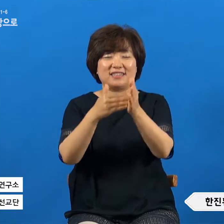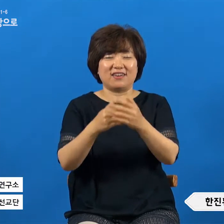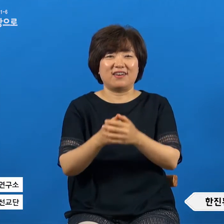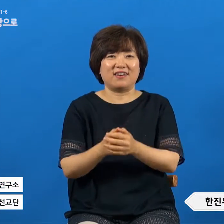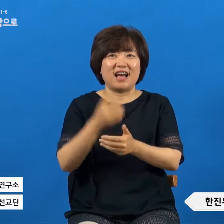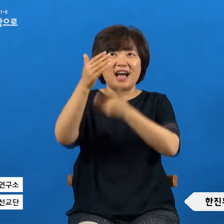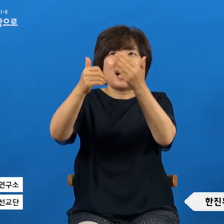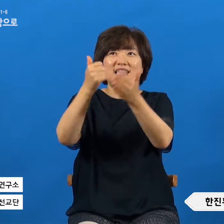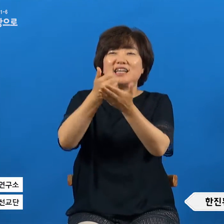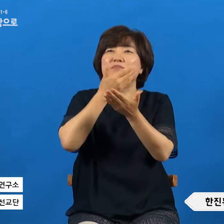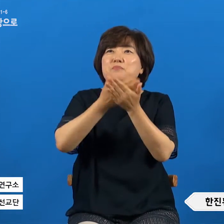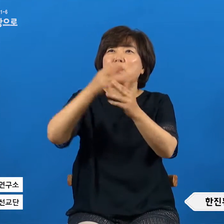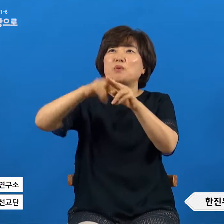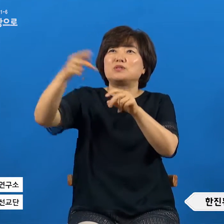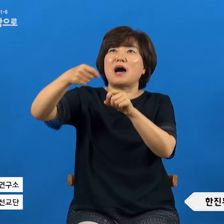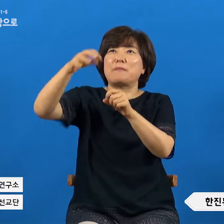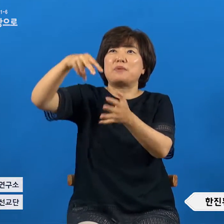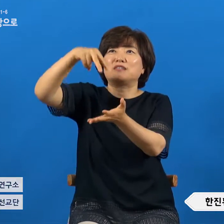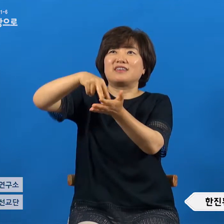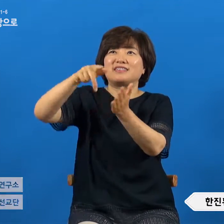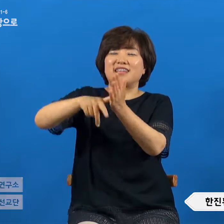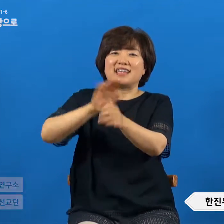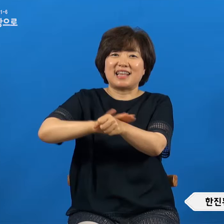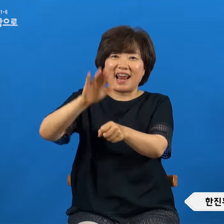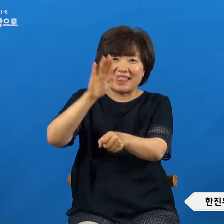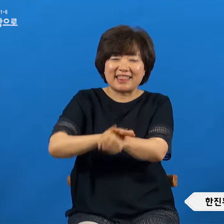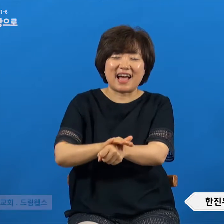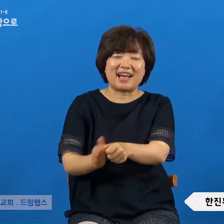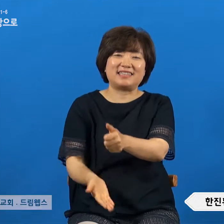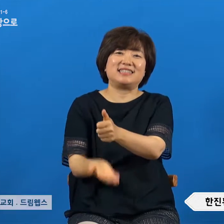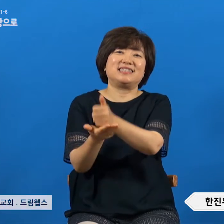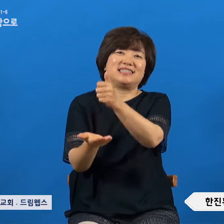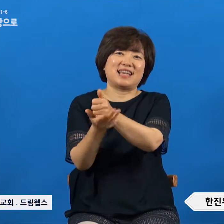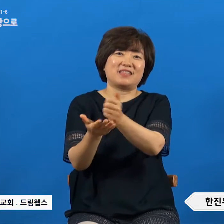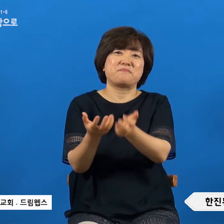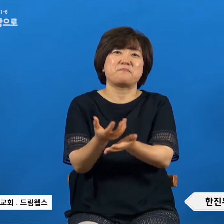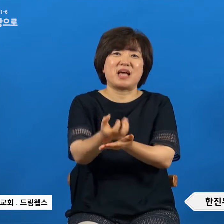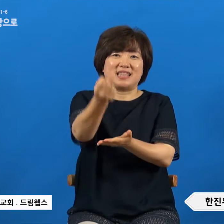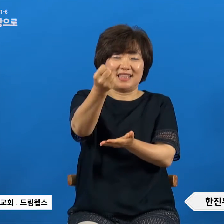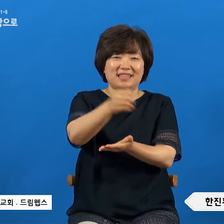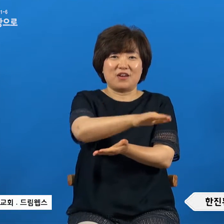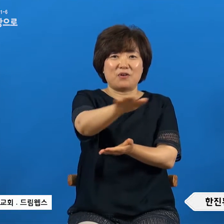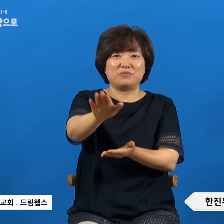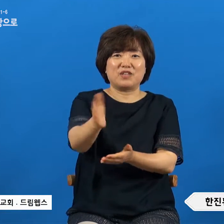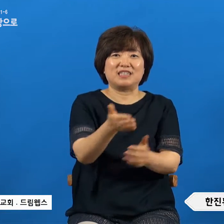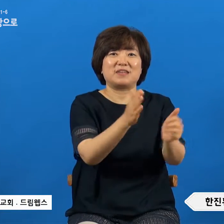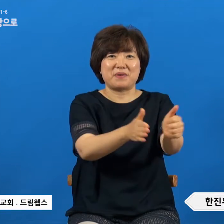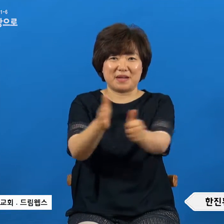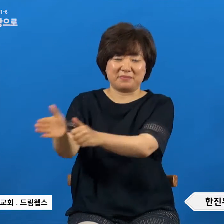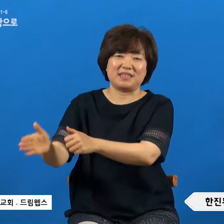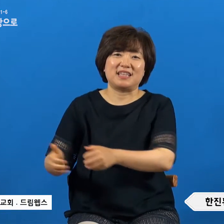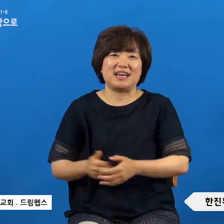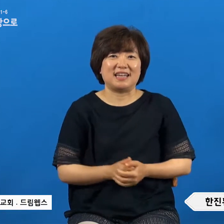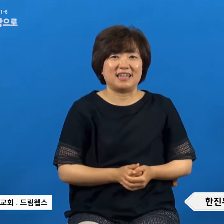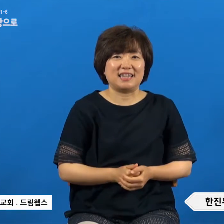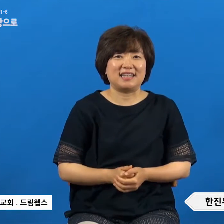착하고 충성된 종아, 우리 모두가 그렇게 칭찬 듣는 그런 삶이 되시기를 바랍니다.